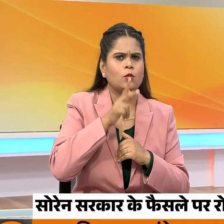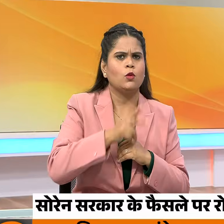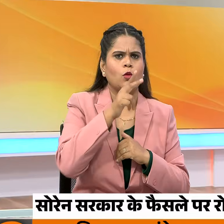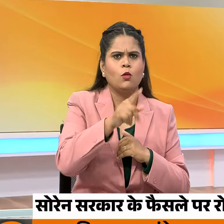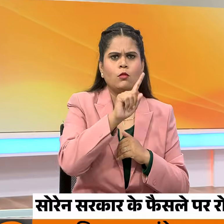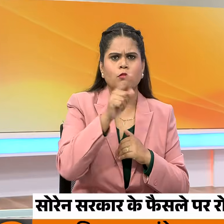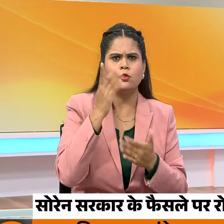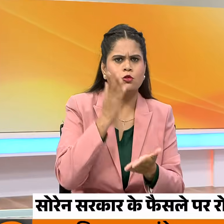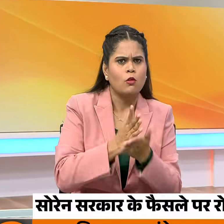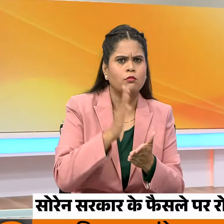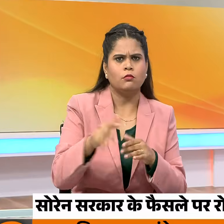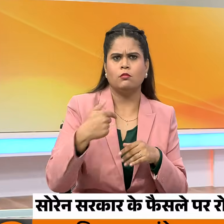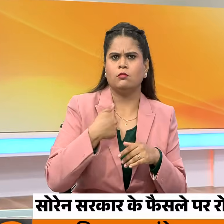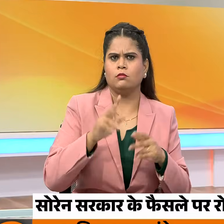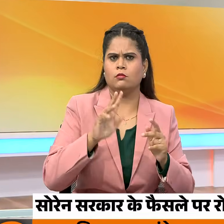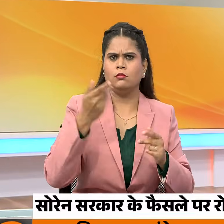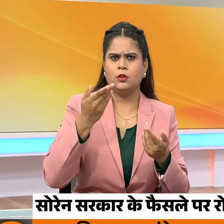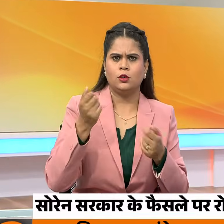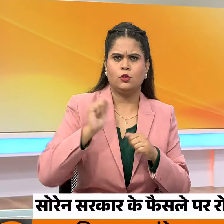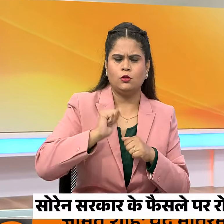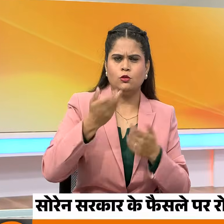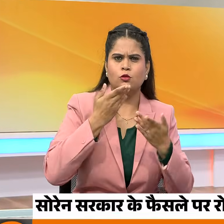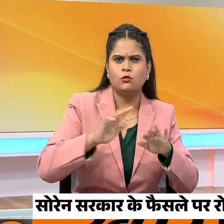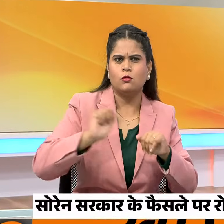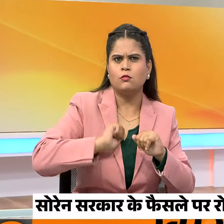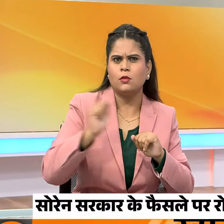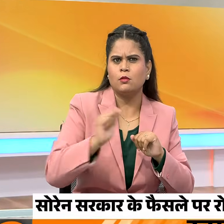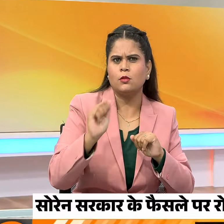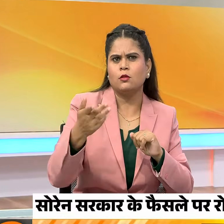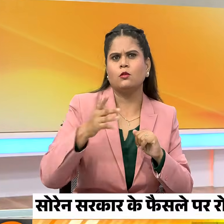बाद सोरेन सरकार ने रद्द की थी परीक्षाएं।